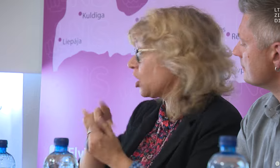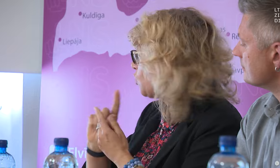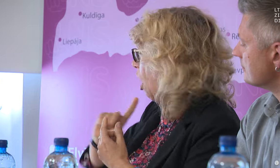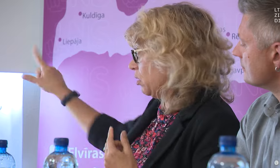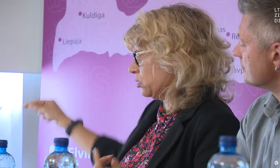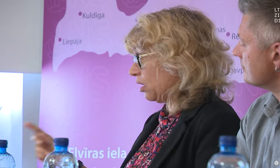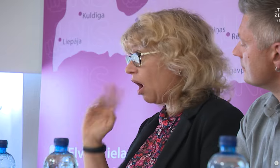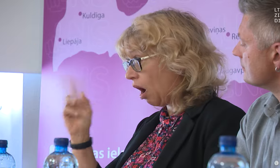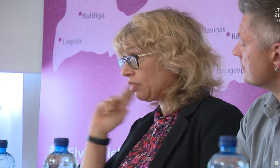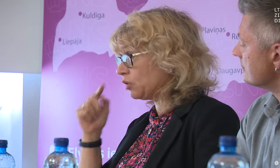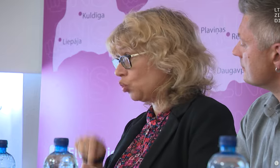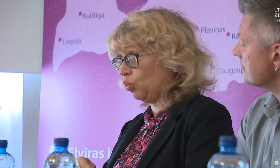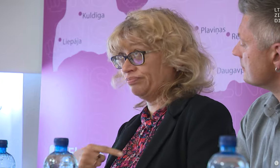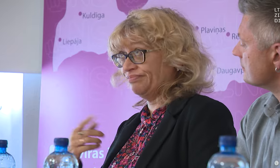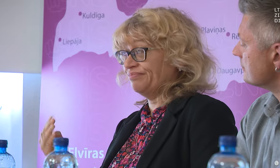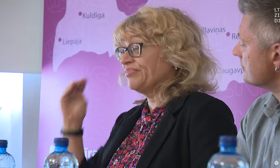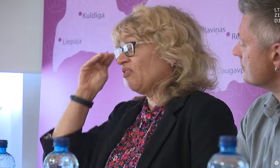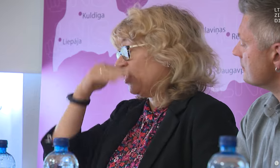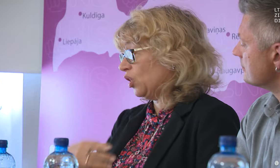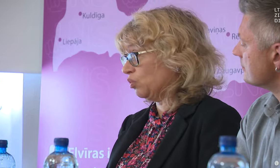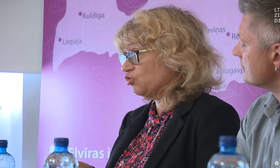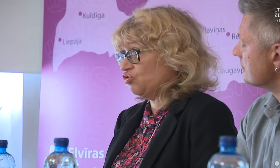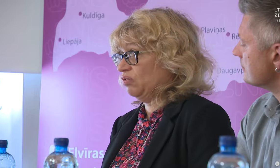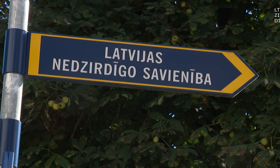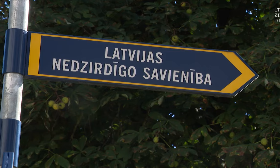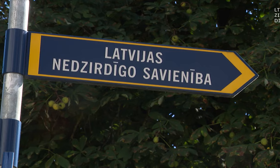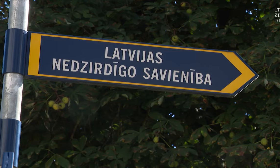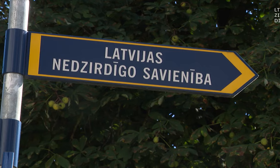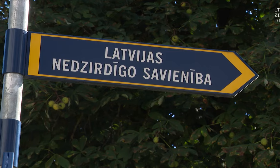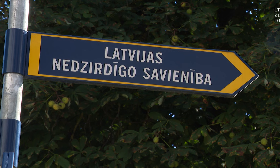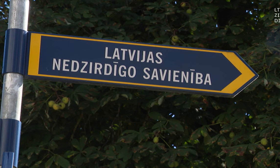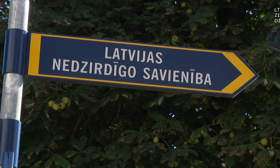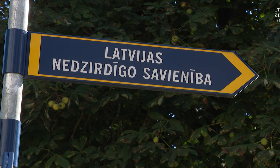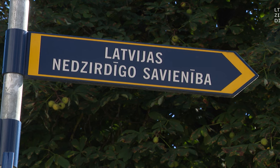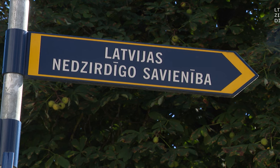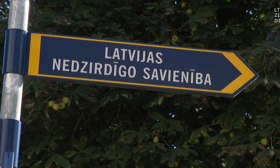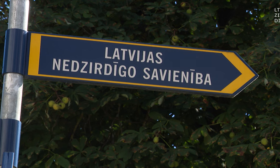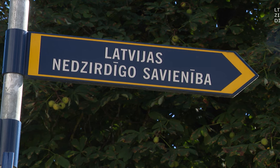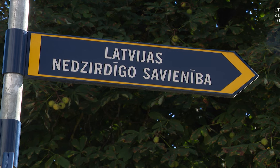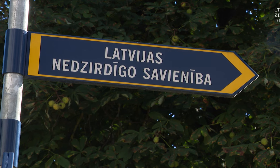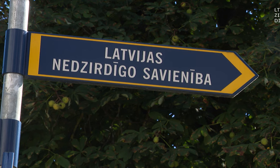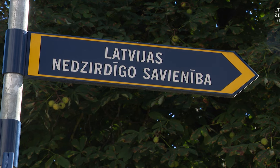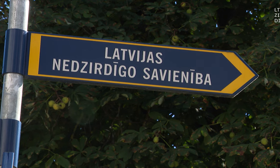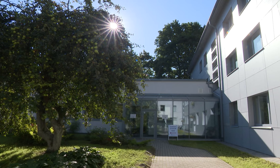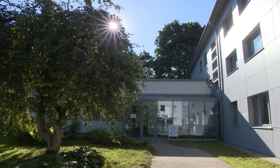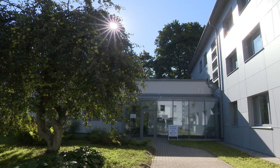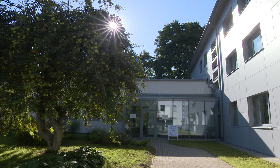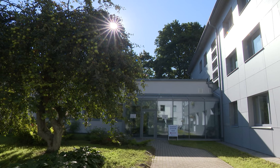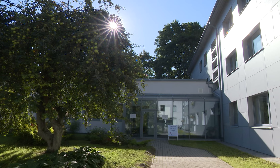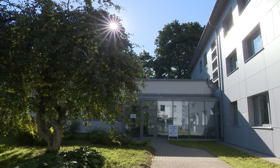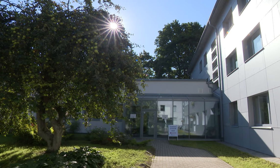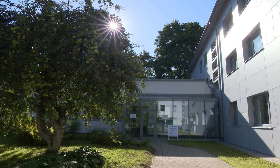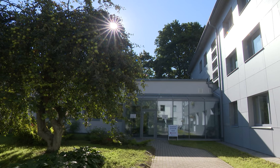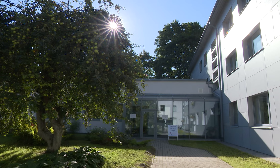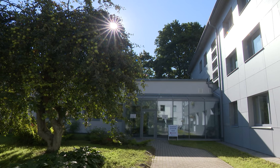Diemžēl Latvijas nedzirdīgie jūtas atsvešināti. Puse uzsver, ka nav pieejama informācija un 60% saka,